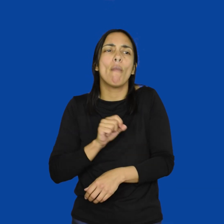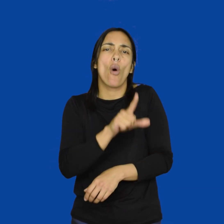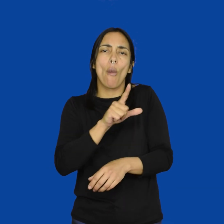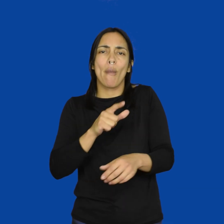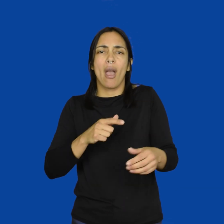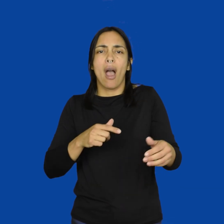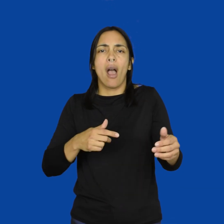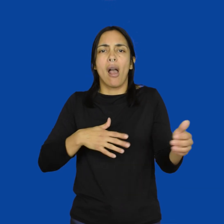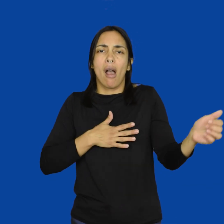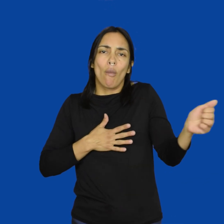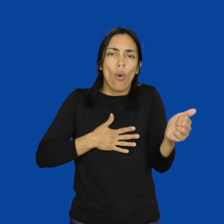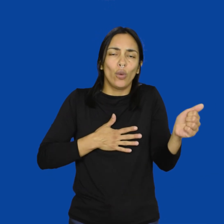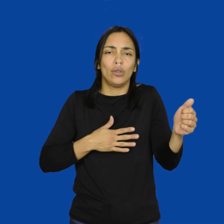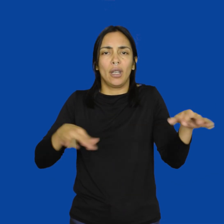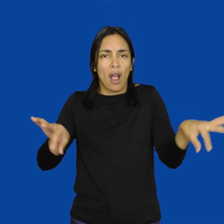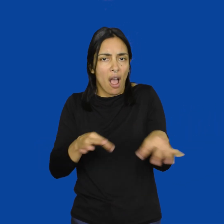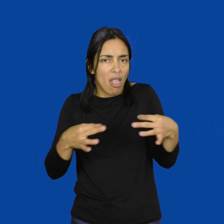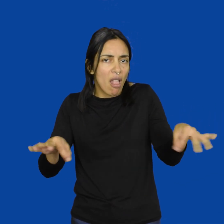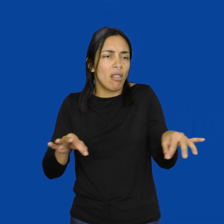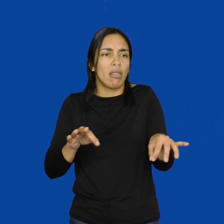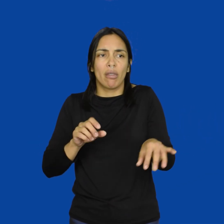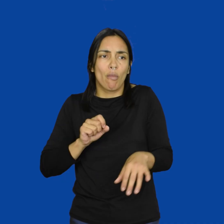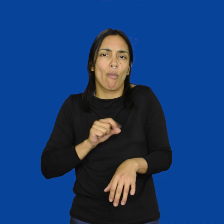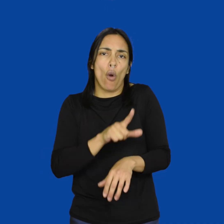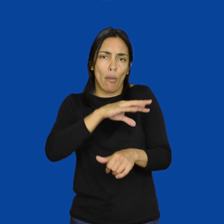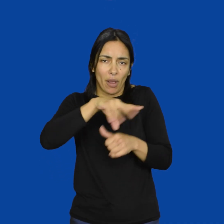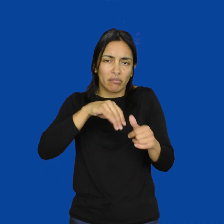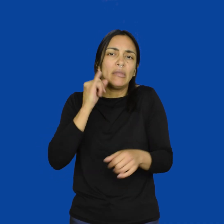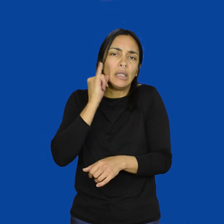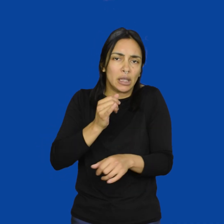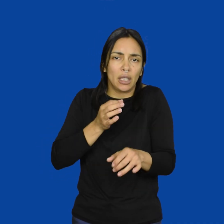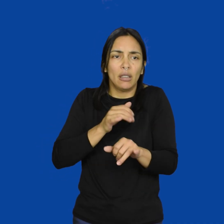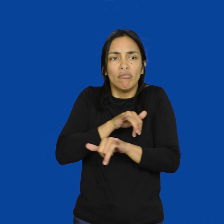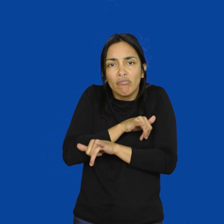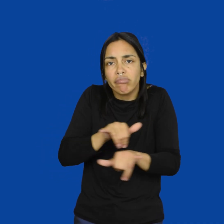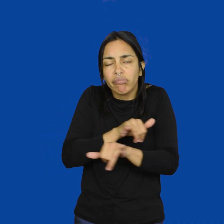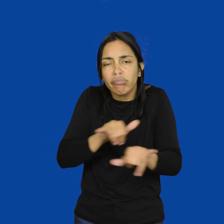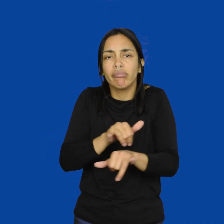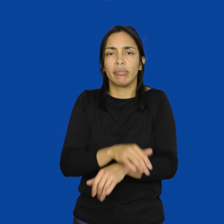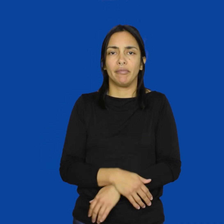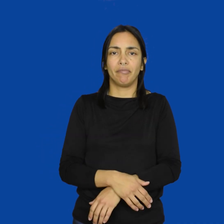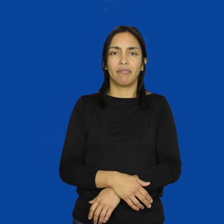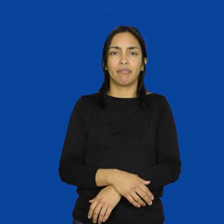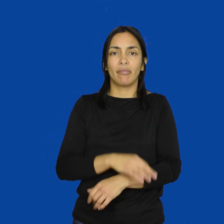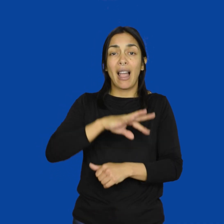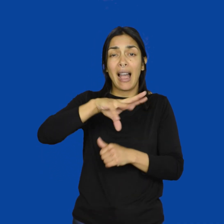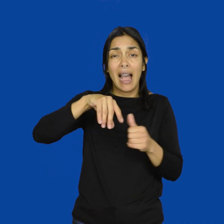el estilo de danza y música. Los armenios sabían que no debían ceder ante el intento de eliminación